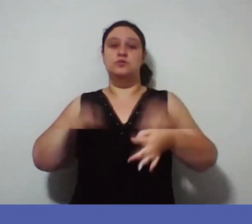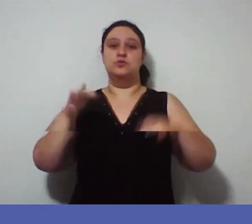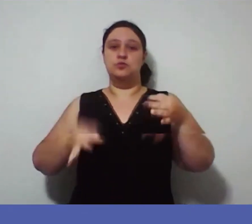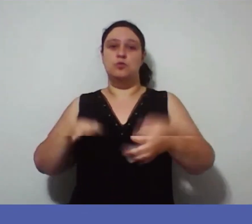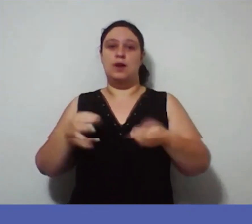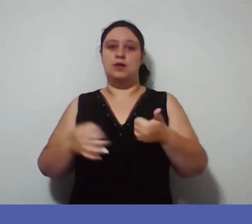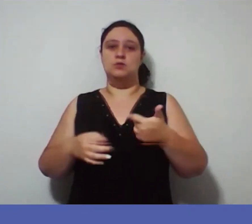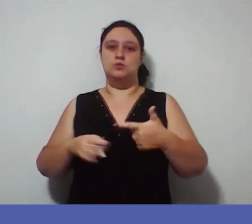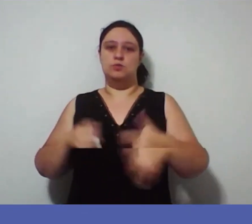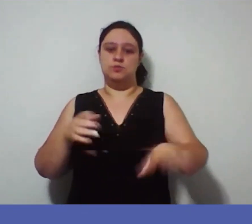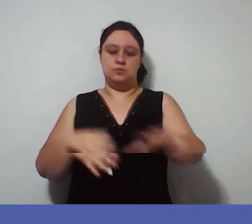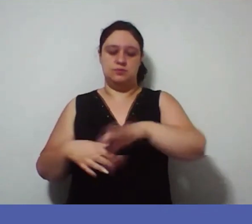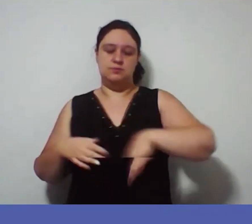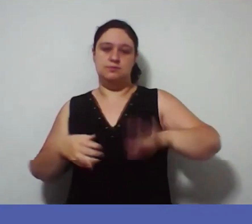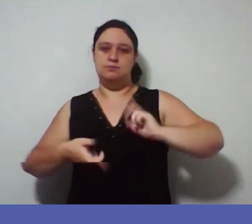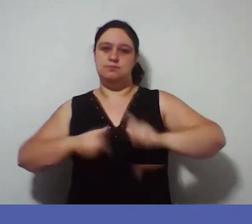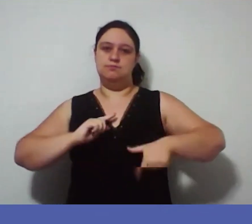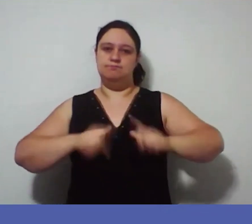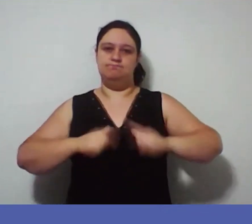Deus,